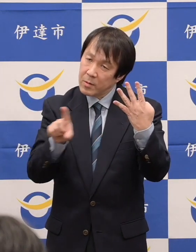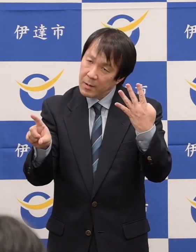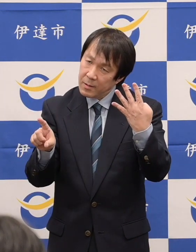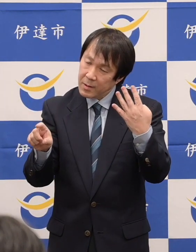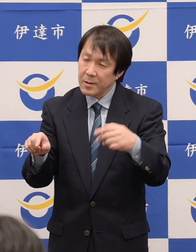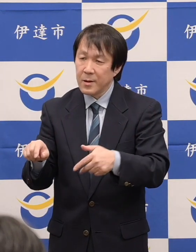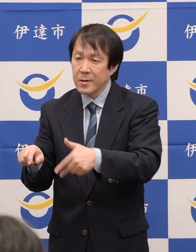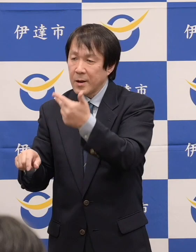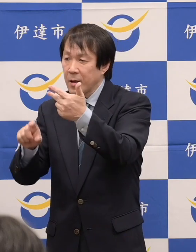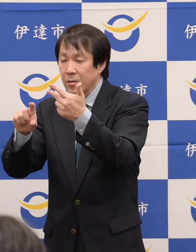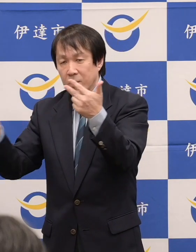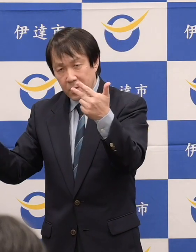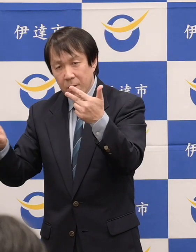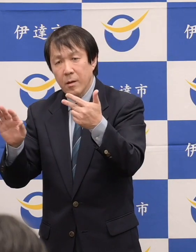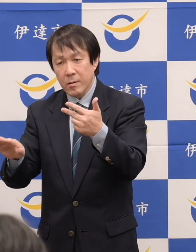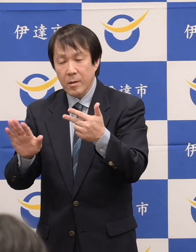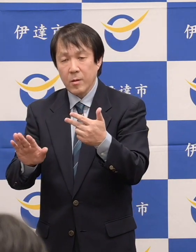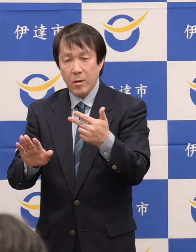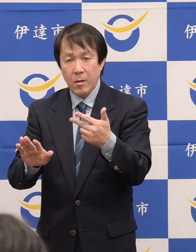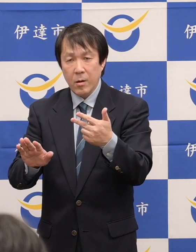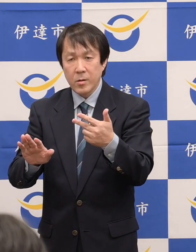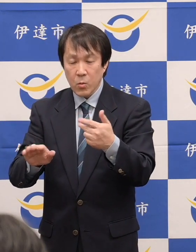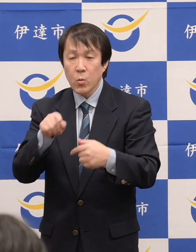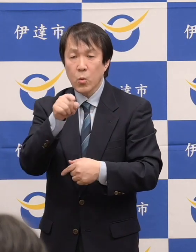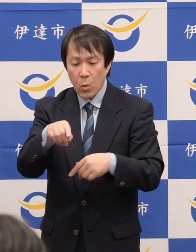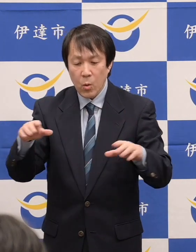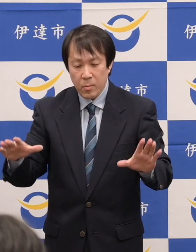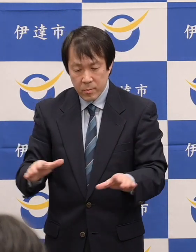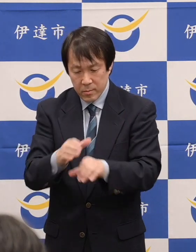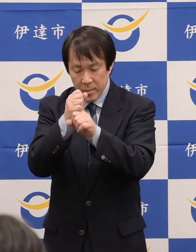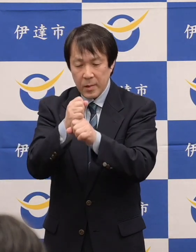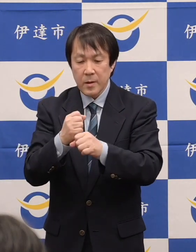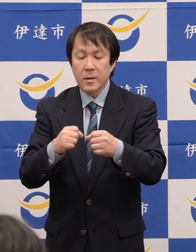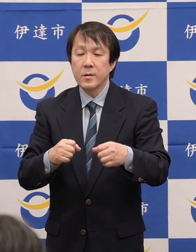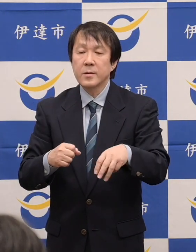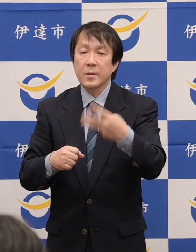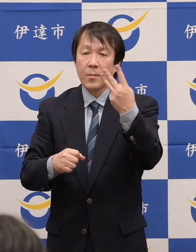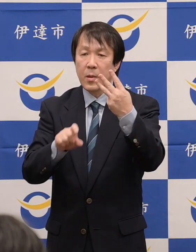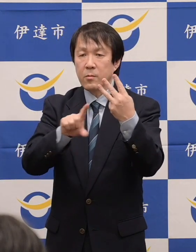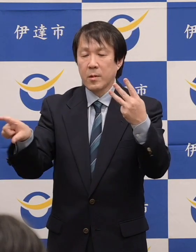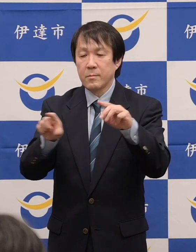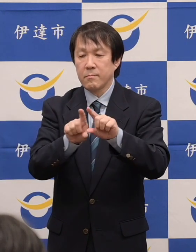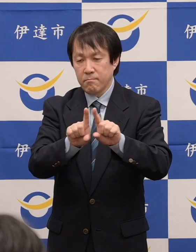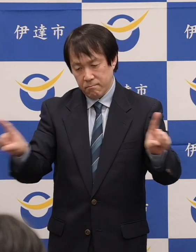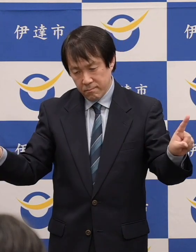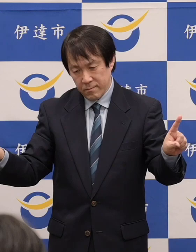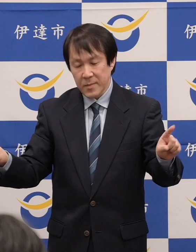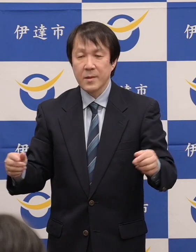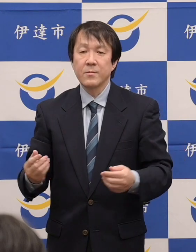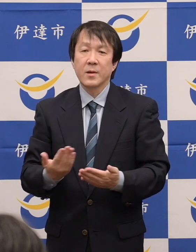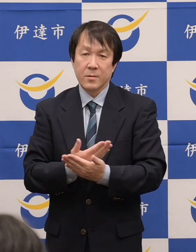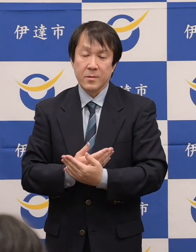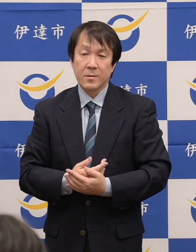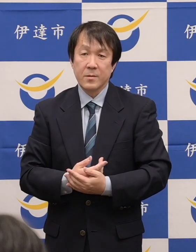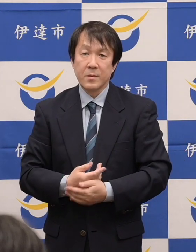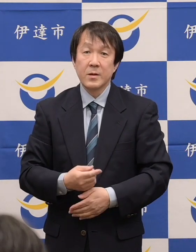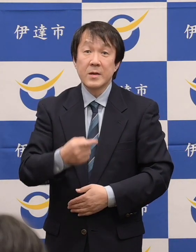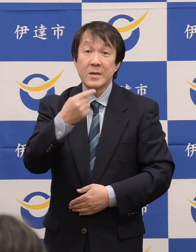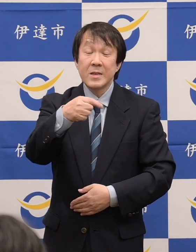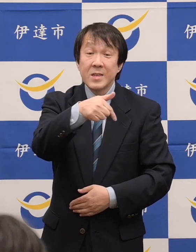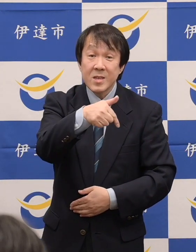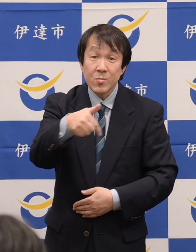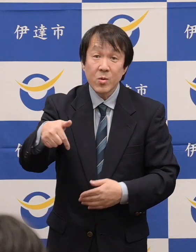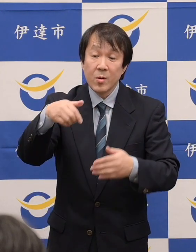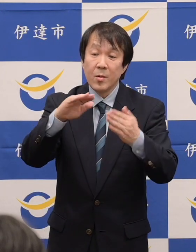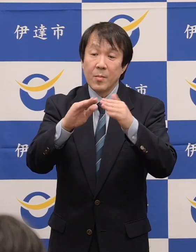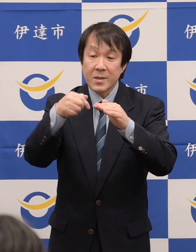ました。これを300円ということで統一をしてまいります。ただし一部街中エリアで